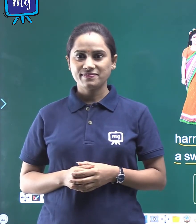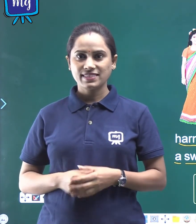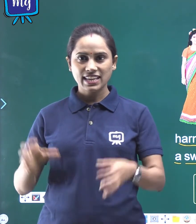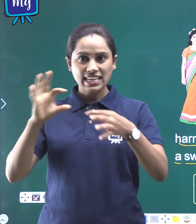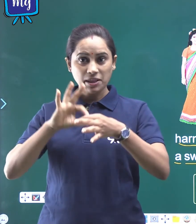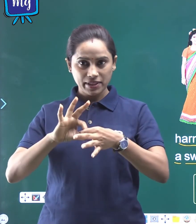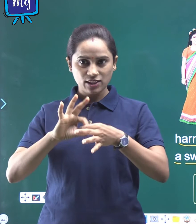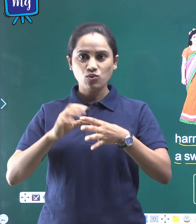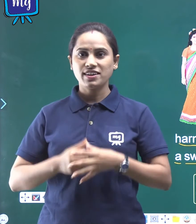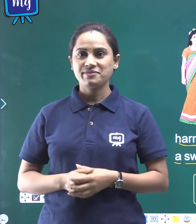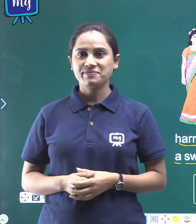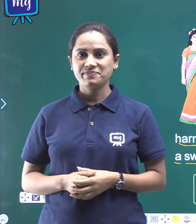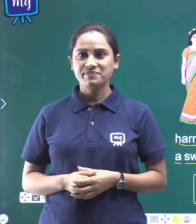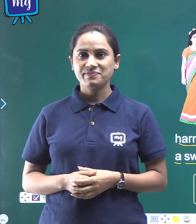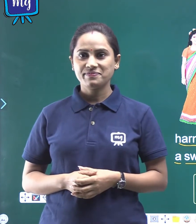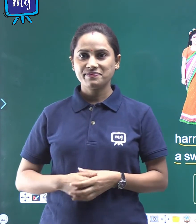संबंधित होना,